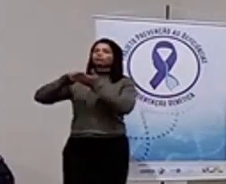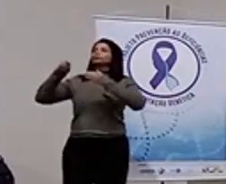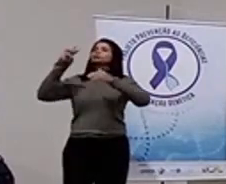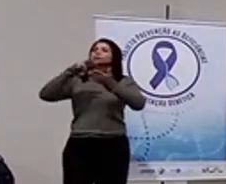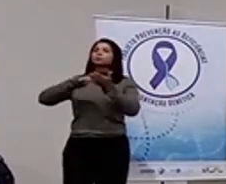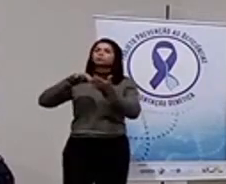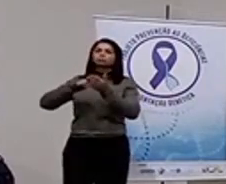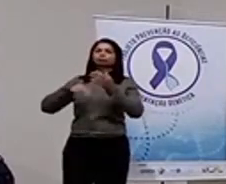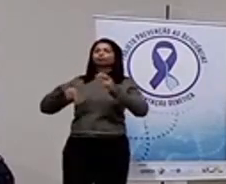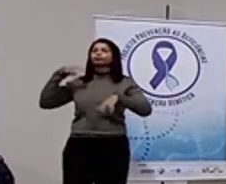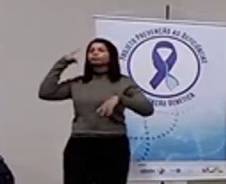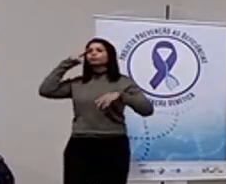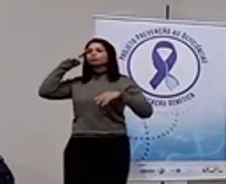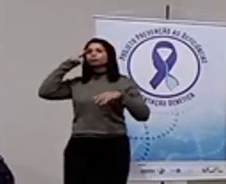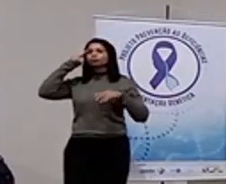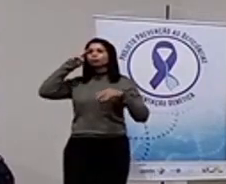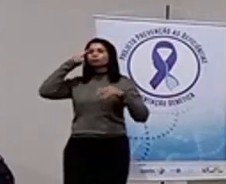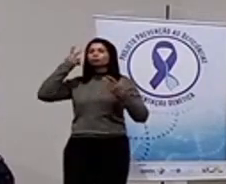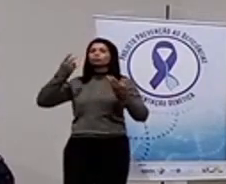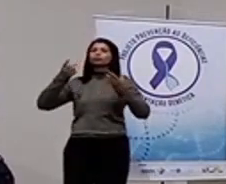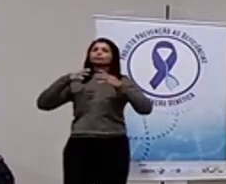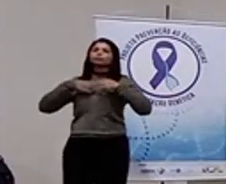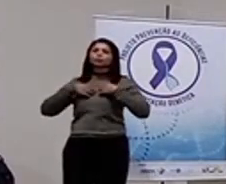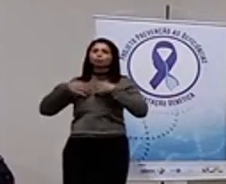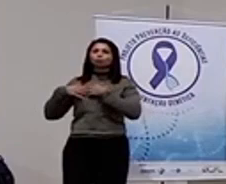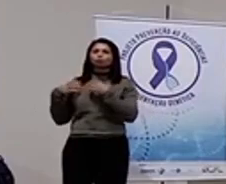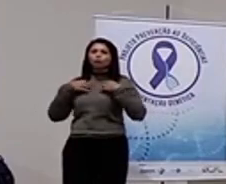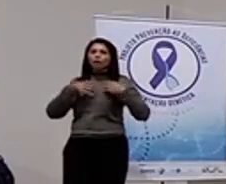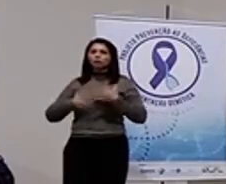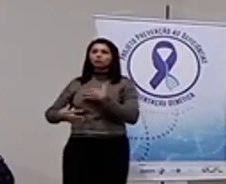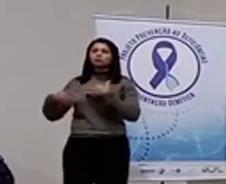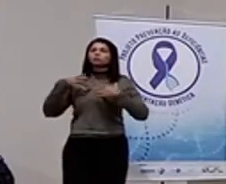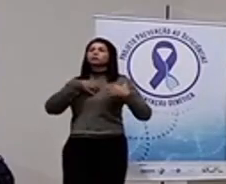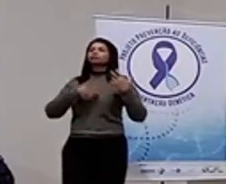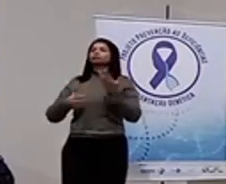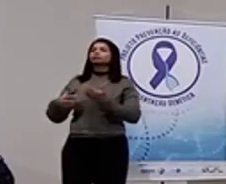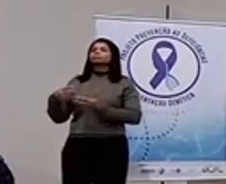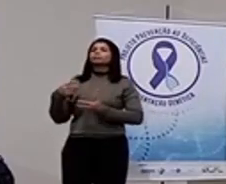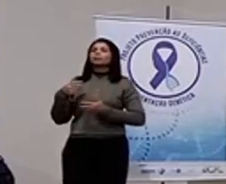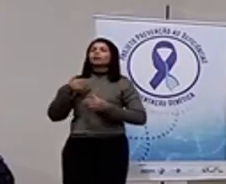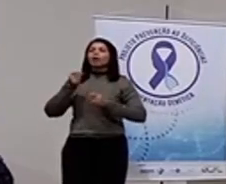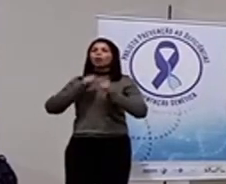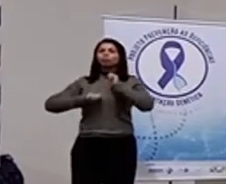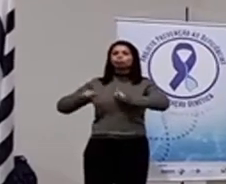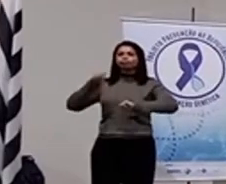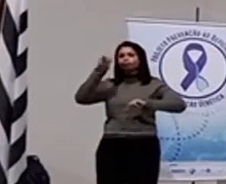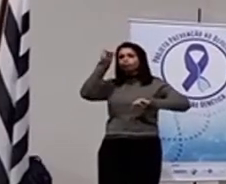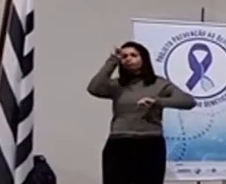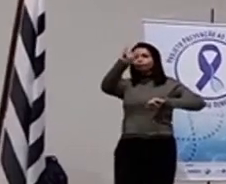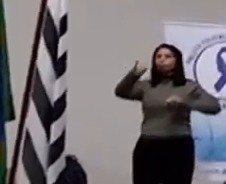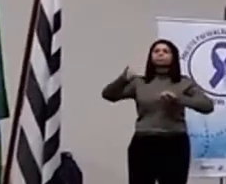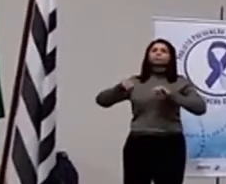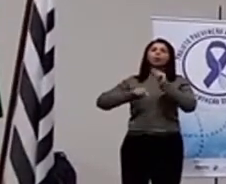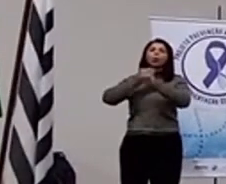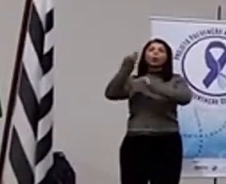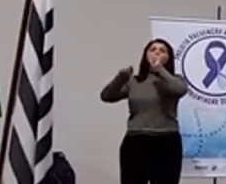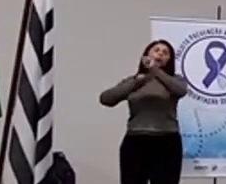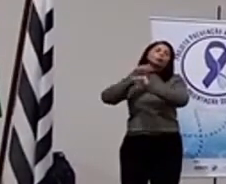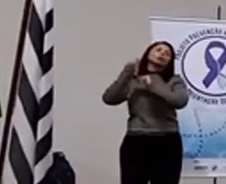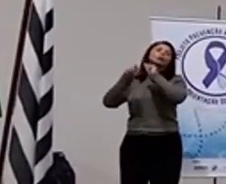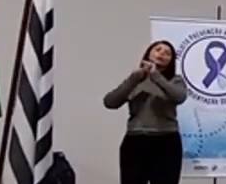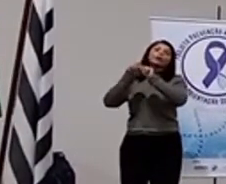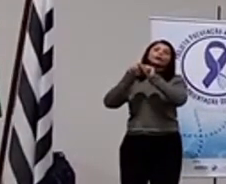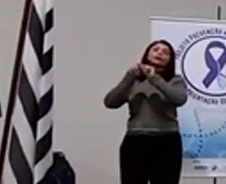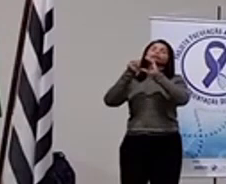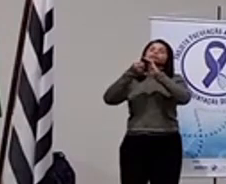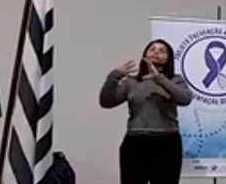metabólicas, neurológicas, neuromusculares, autoimune, reumatológicas, mas o que todas elas convergem é o seguinte: que elas são